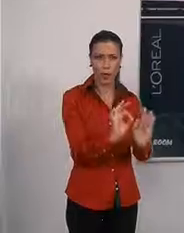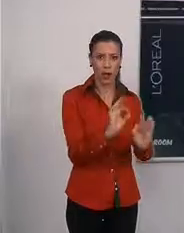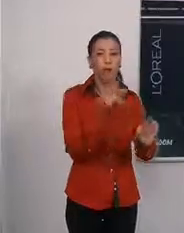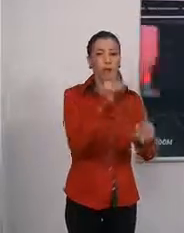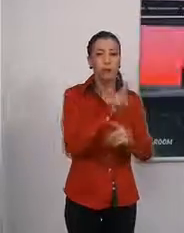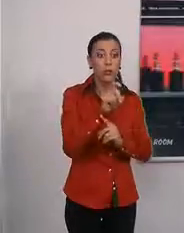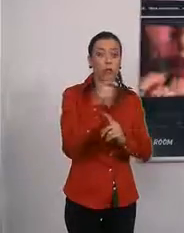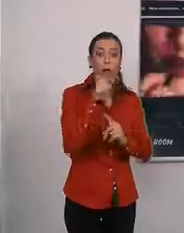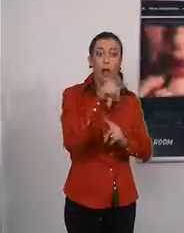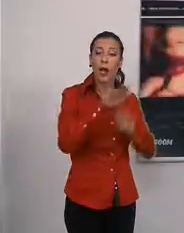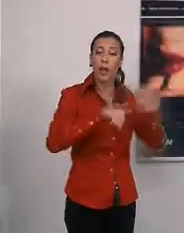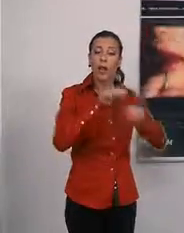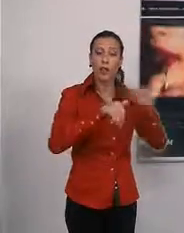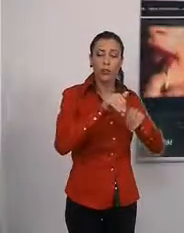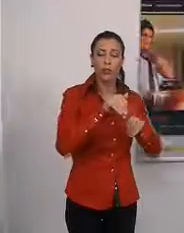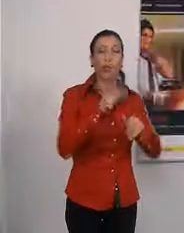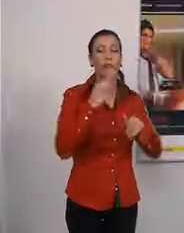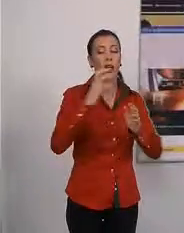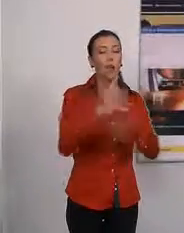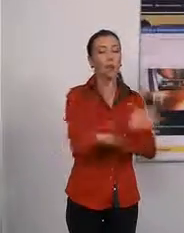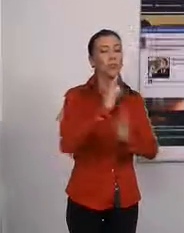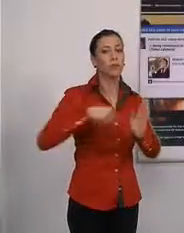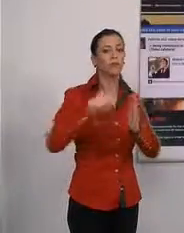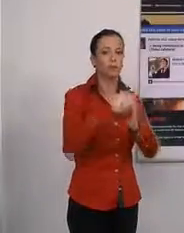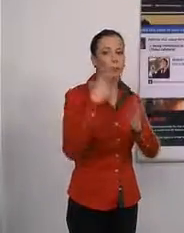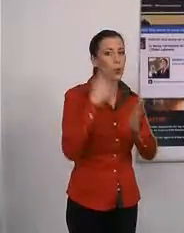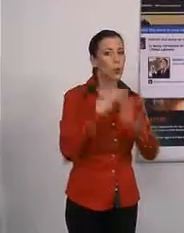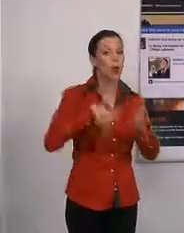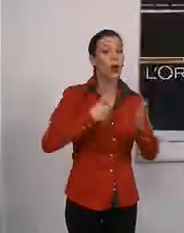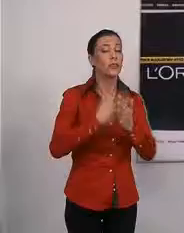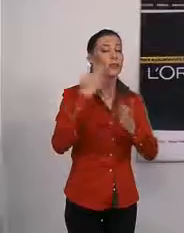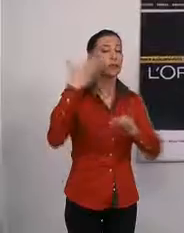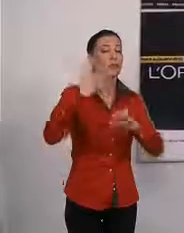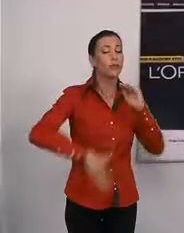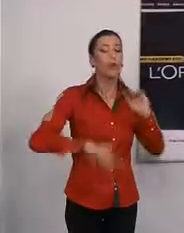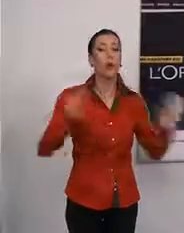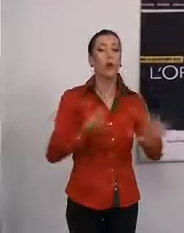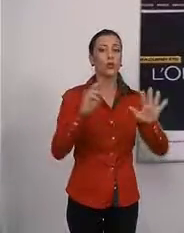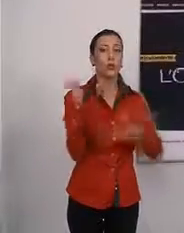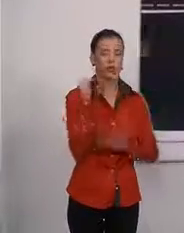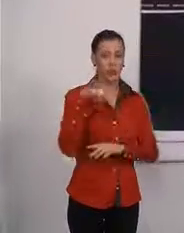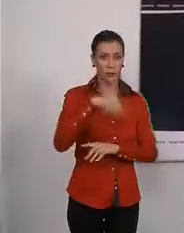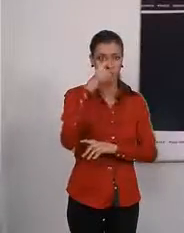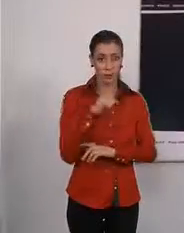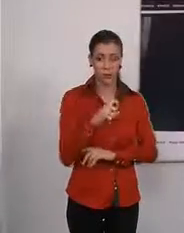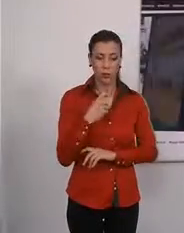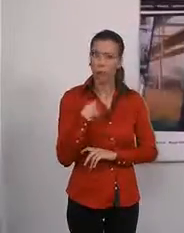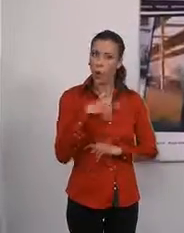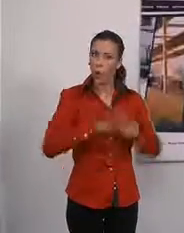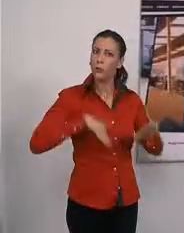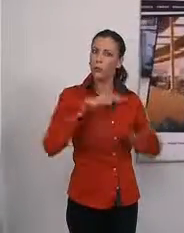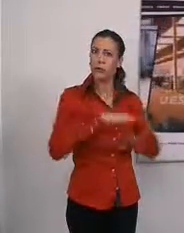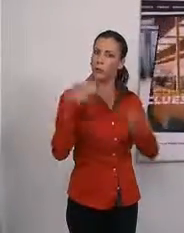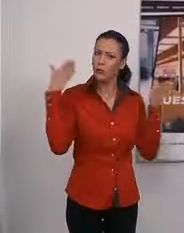Los candidatos tendrán que inscribirse en esta prueba hasta el día 8 de abril de este año. La iniciativa